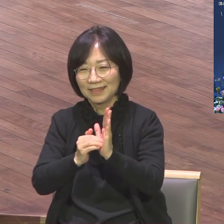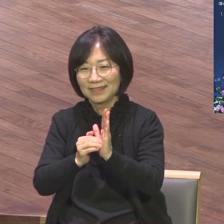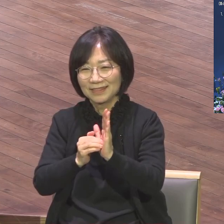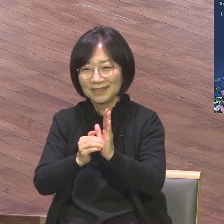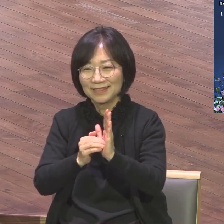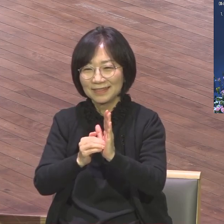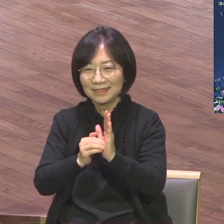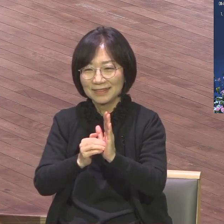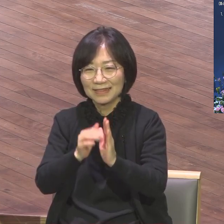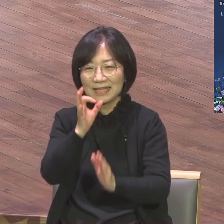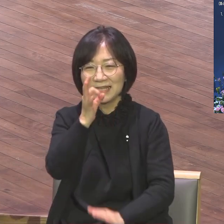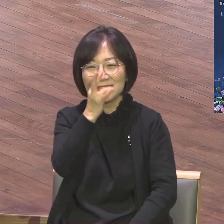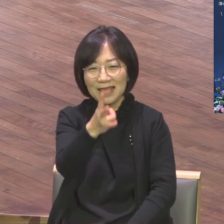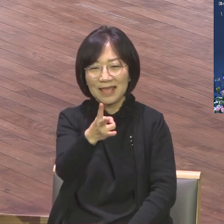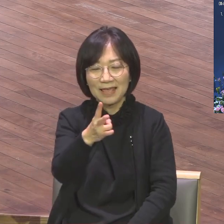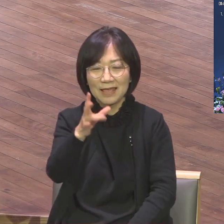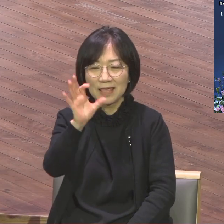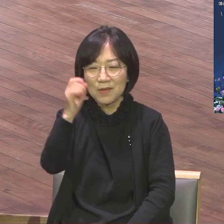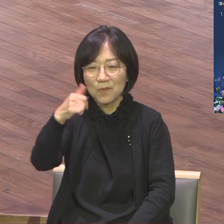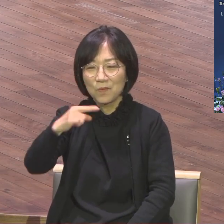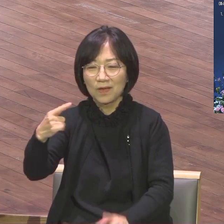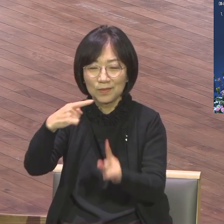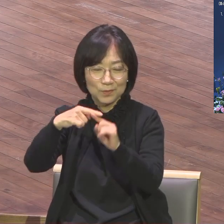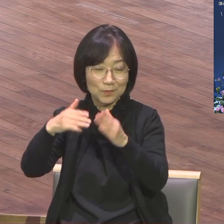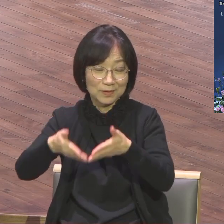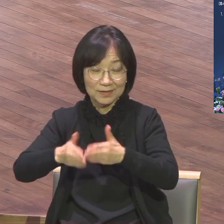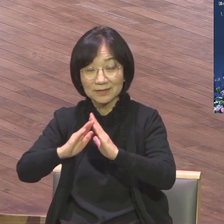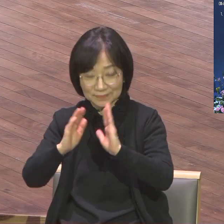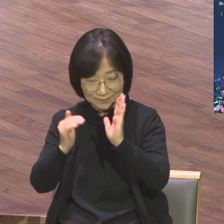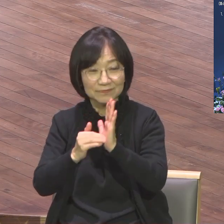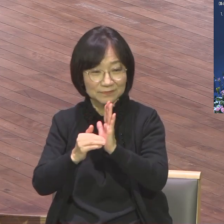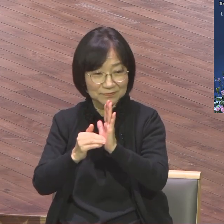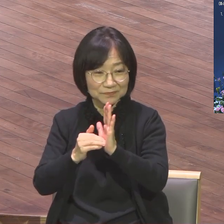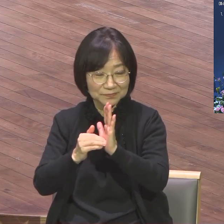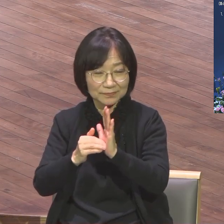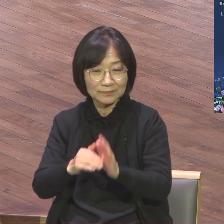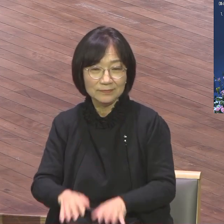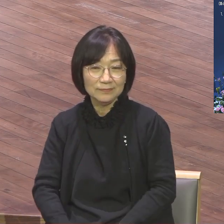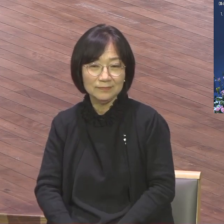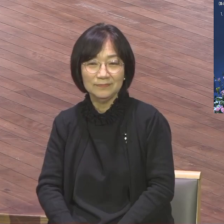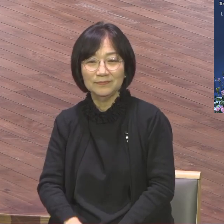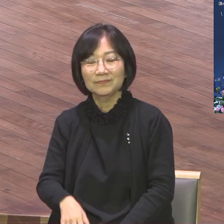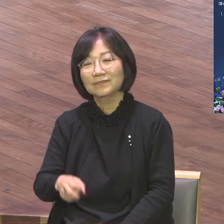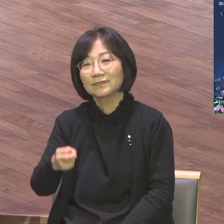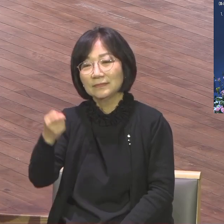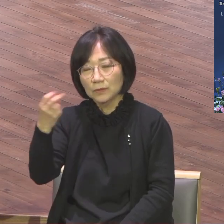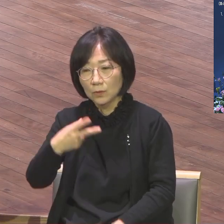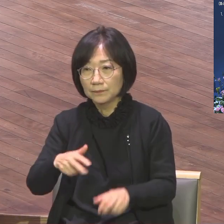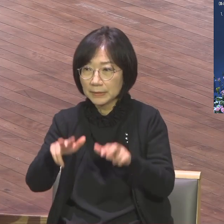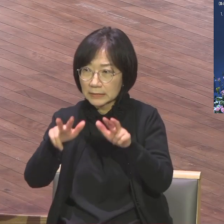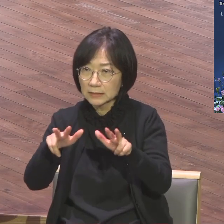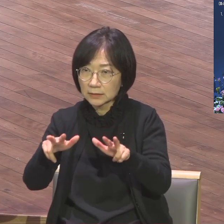지구촌에 예원교회라는 게 생긴 겁니다. 그리고 지금 우리 교회가 전문 사역을 활발하게 하고